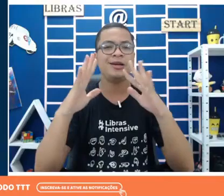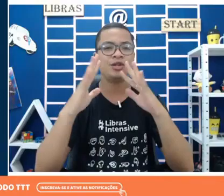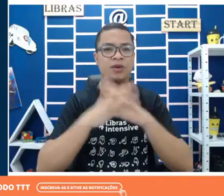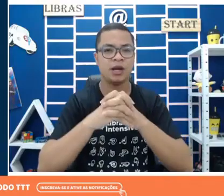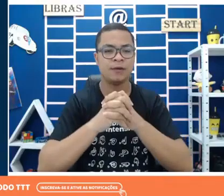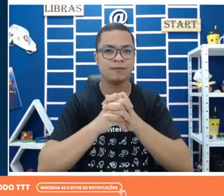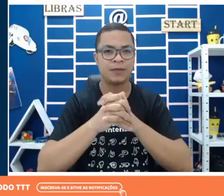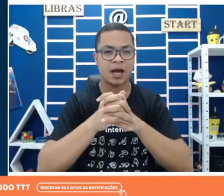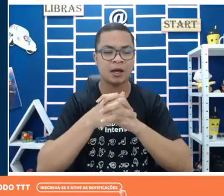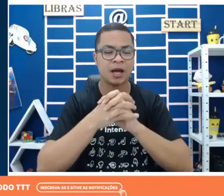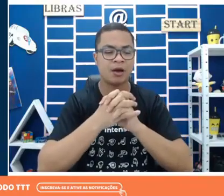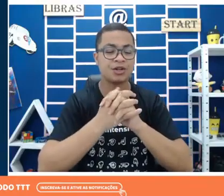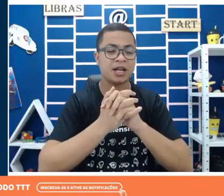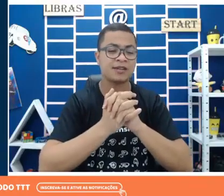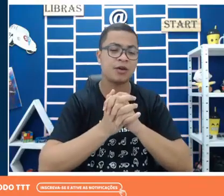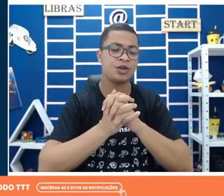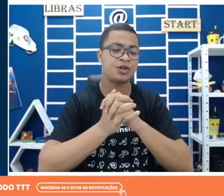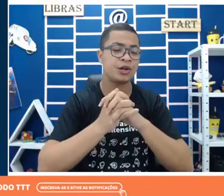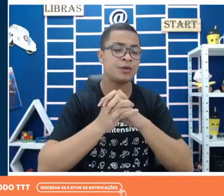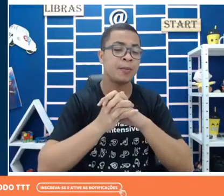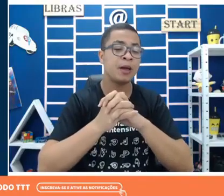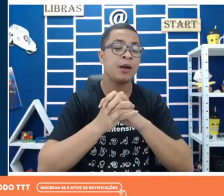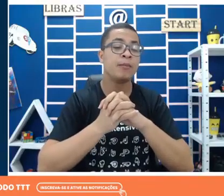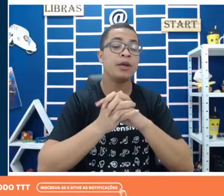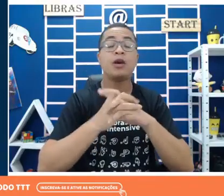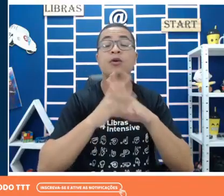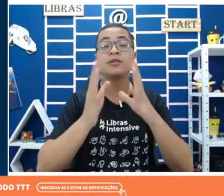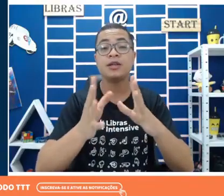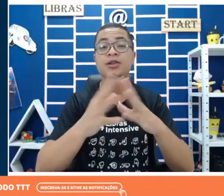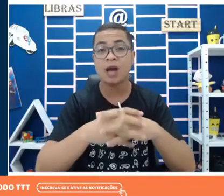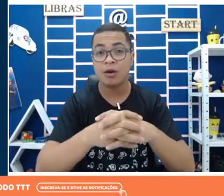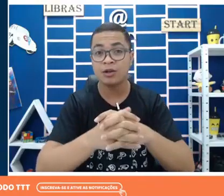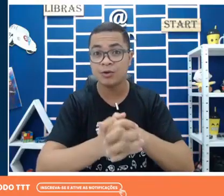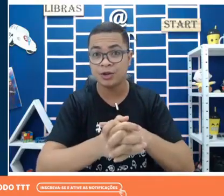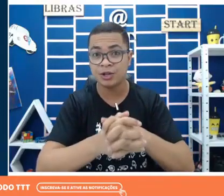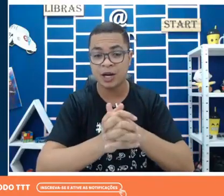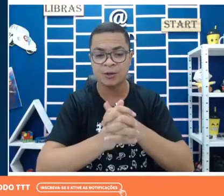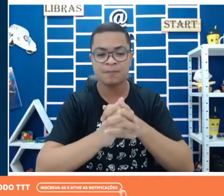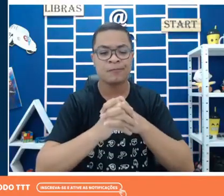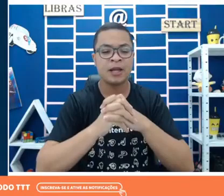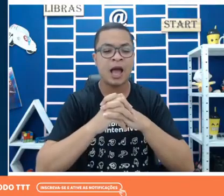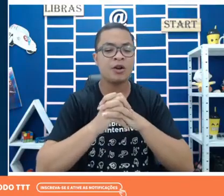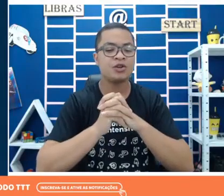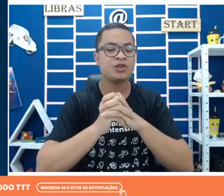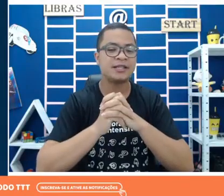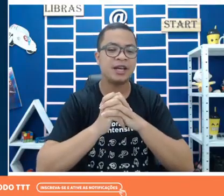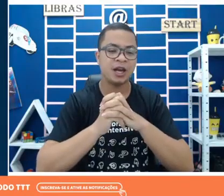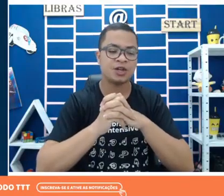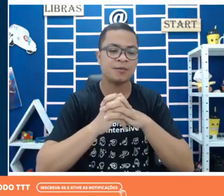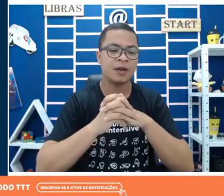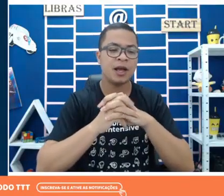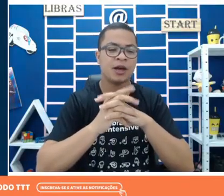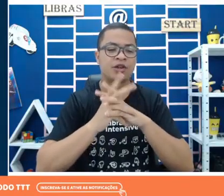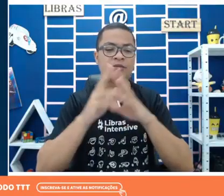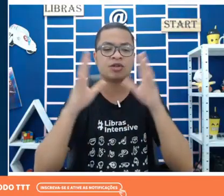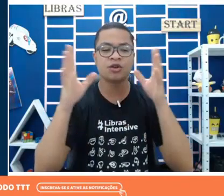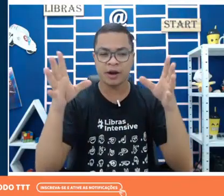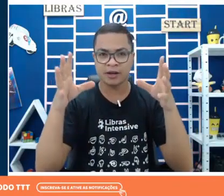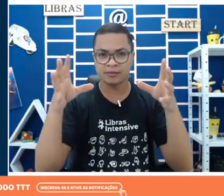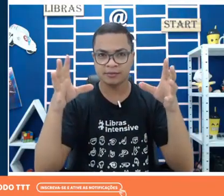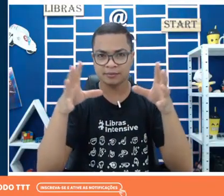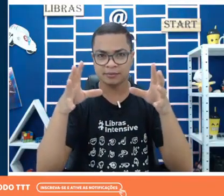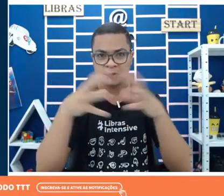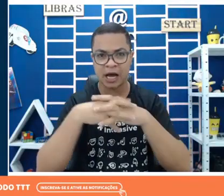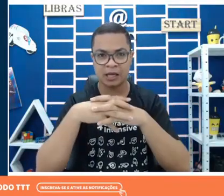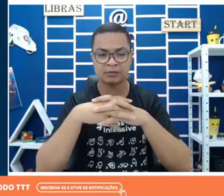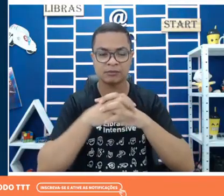dar início aí, tá, à aula de classificadores de hoje. Bom, em que consiste a aula de hoje, gente? A aula de hoje é a seguinte: eu tenho uma